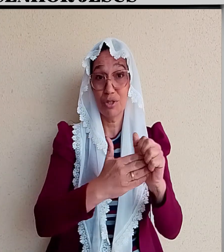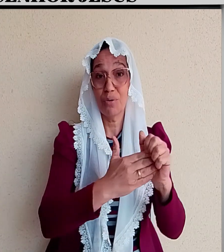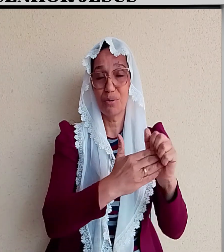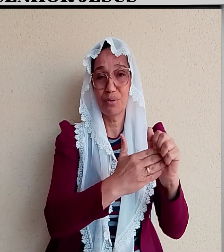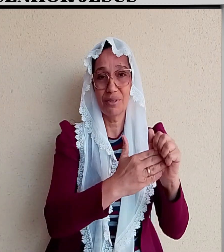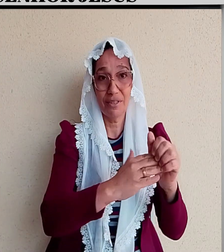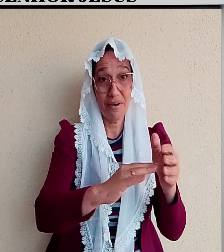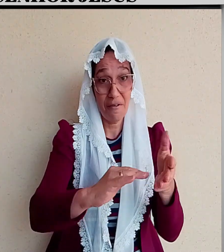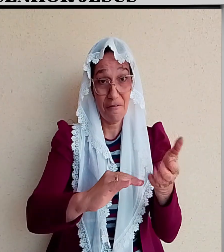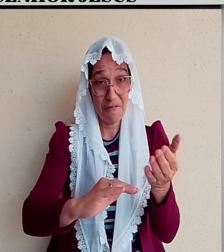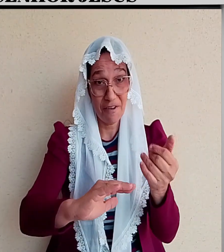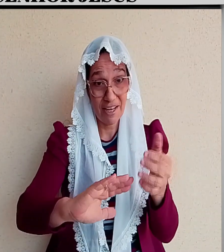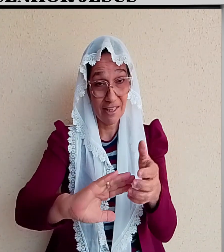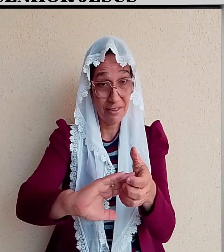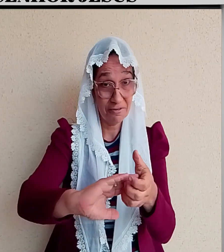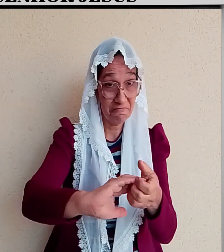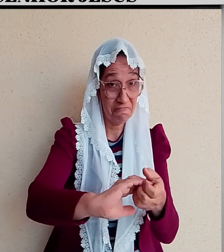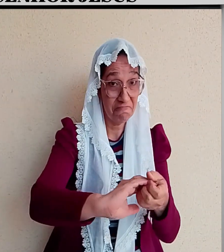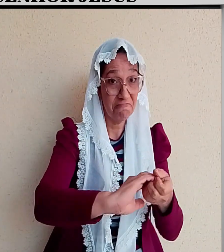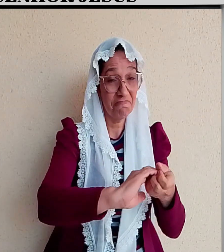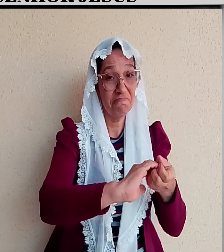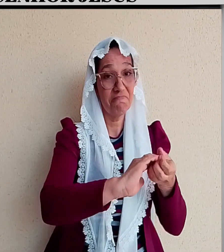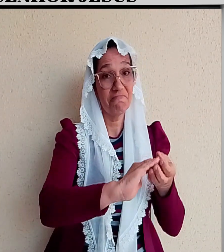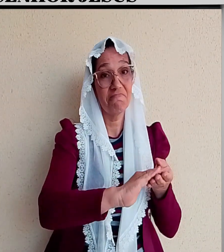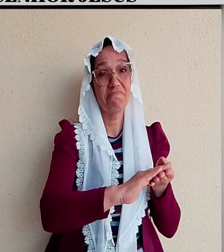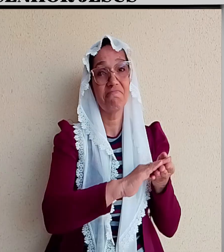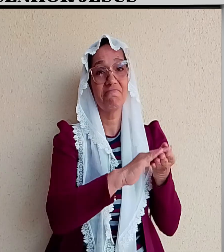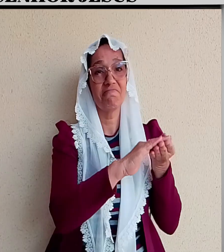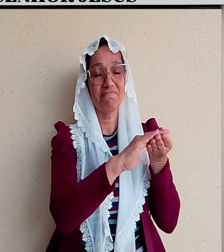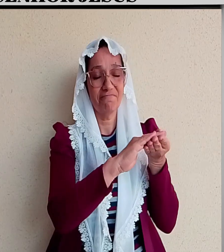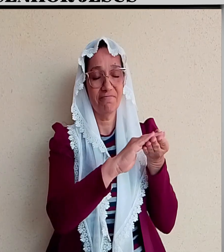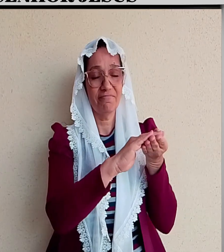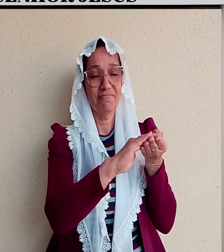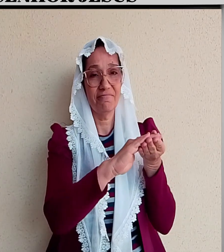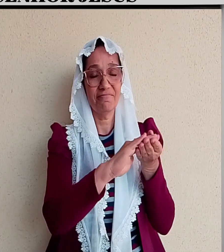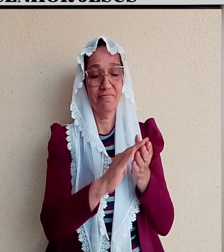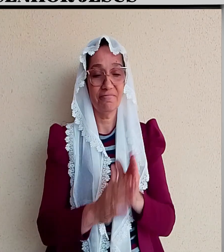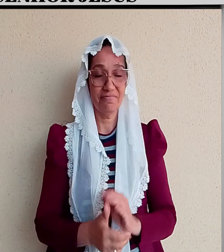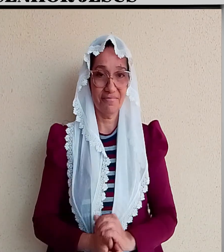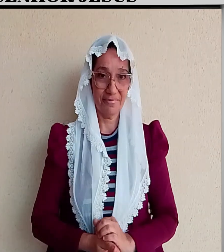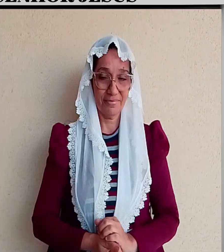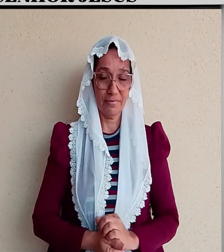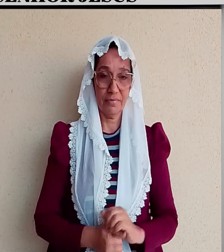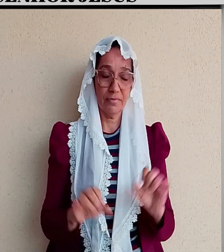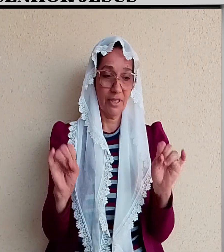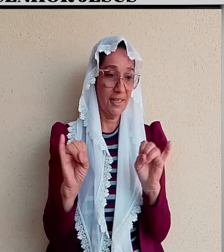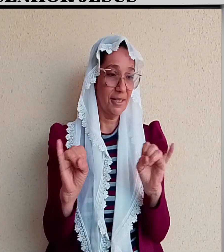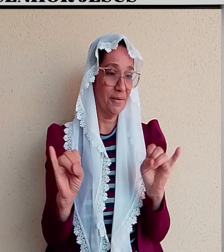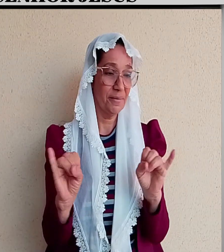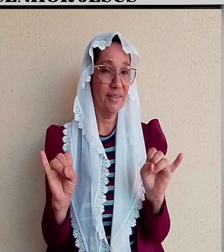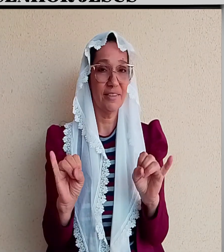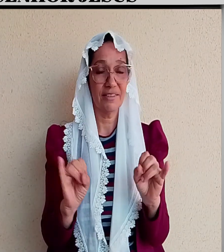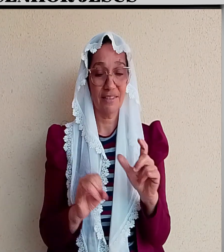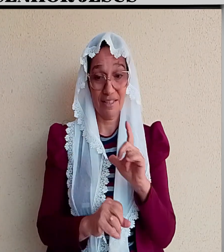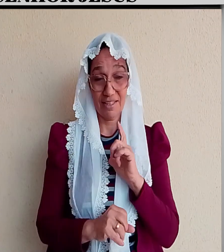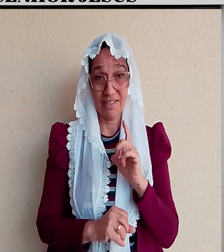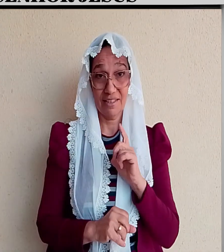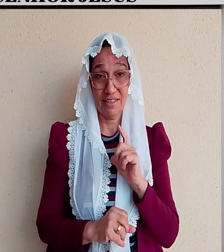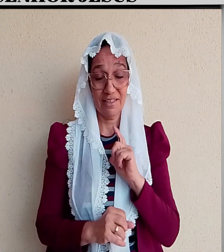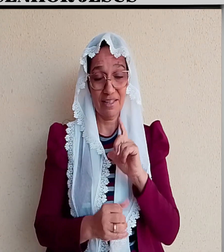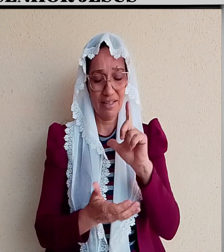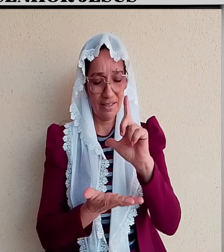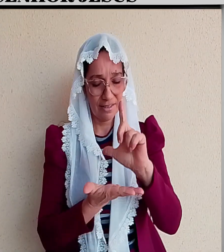ler o teu laudo, glória a Jesus. Eu vejo laudos da vitória sendo tirado da gaveta, glória a